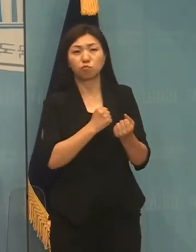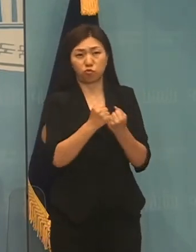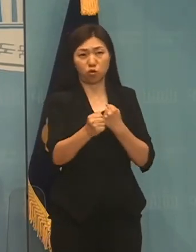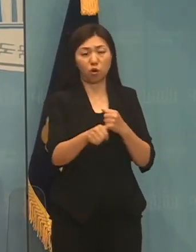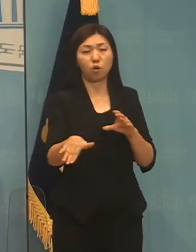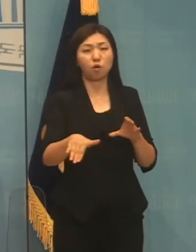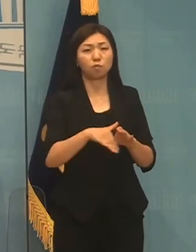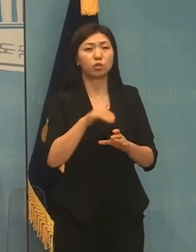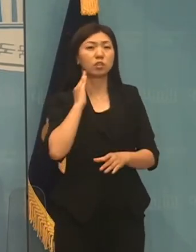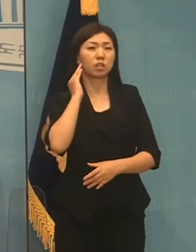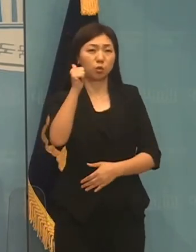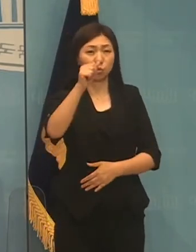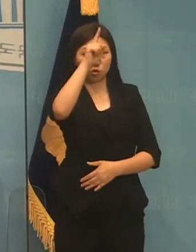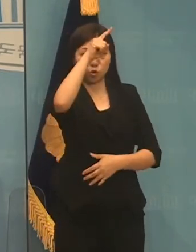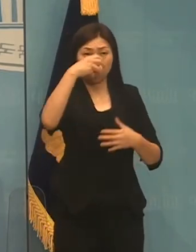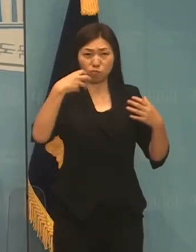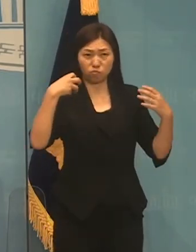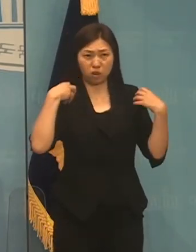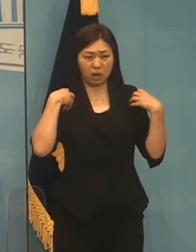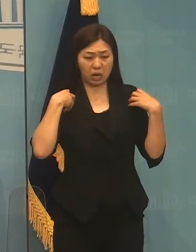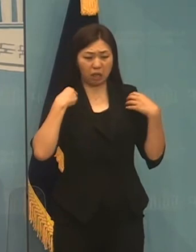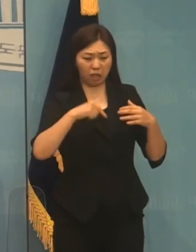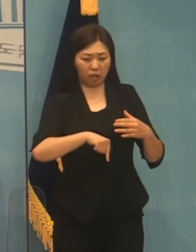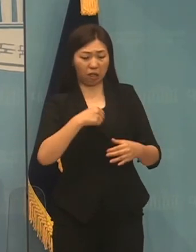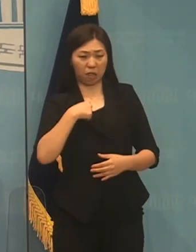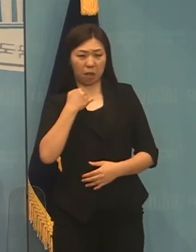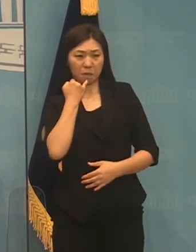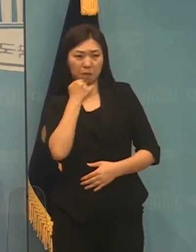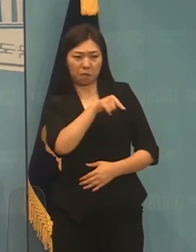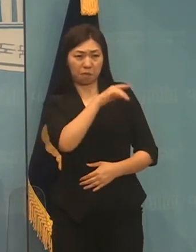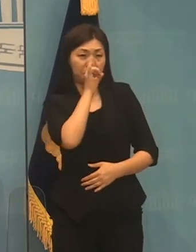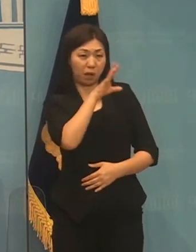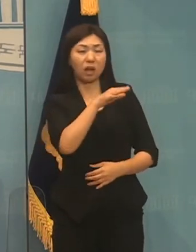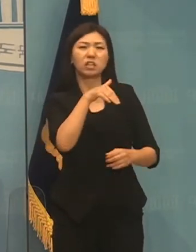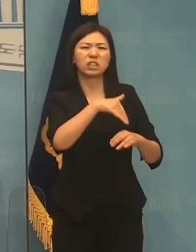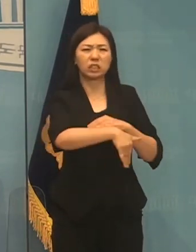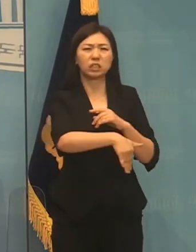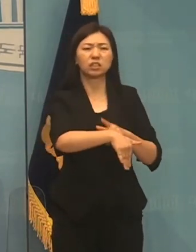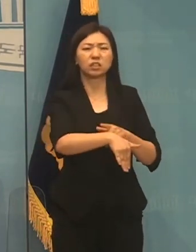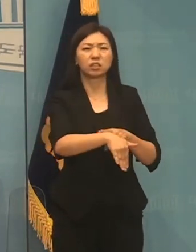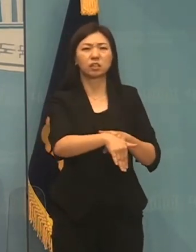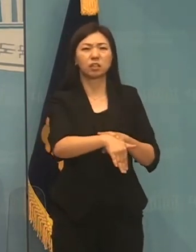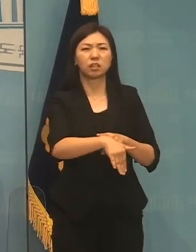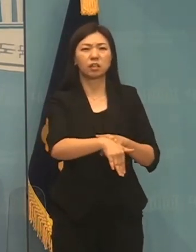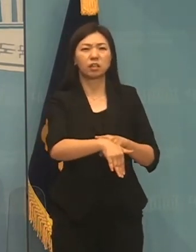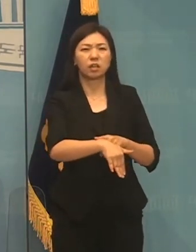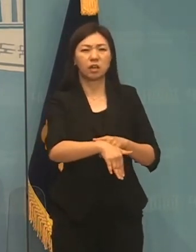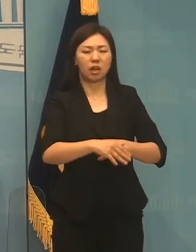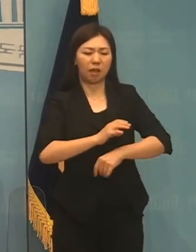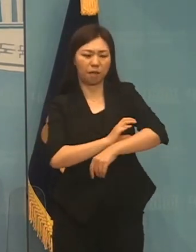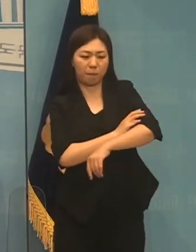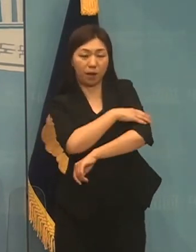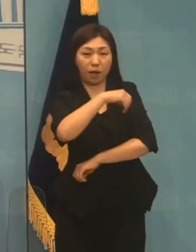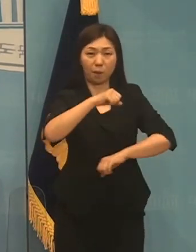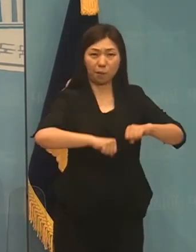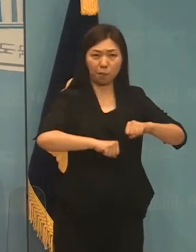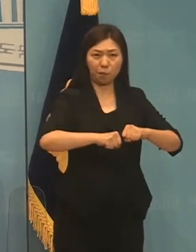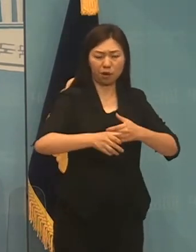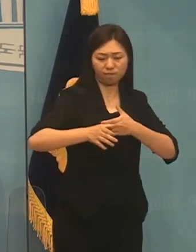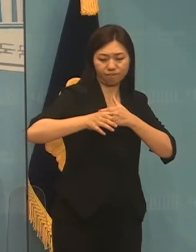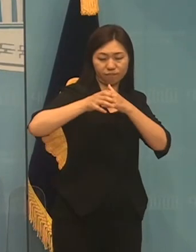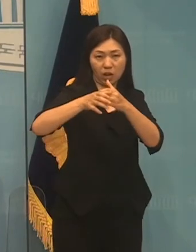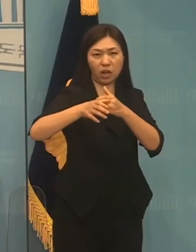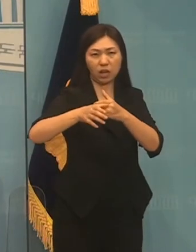문재인 내로남불 전체주의 정권과 그의 국정과 부위에 맞서